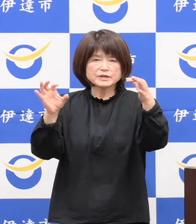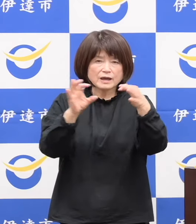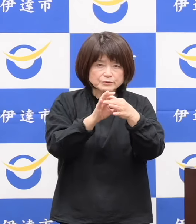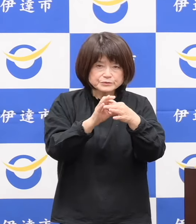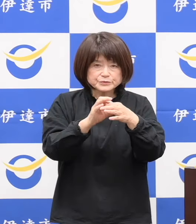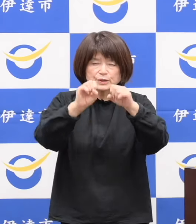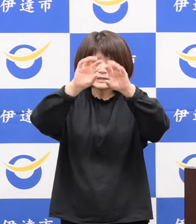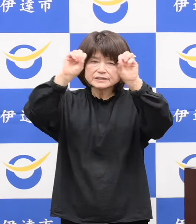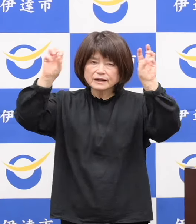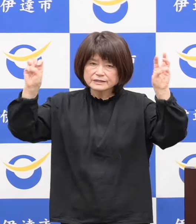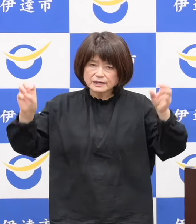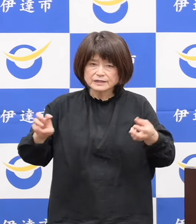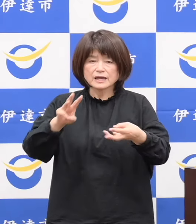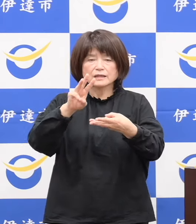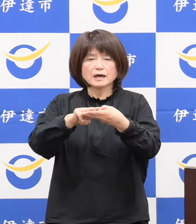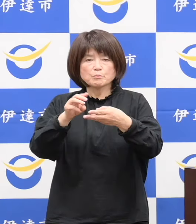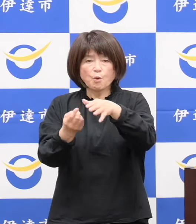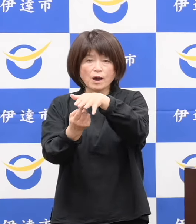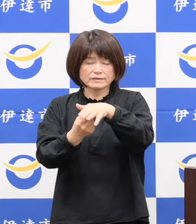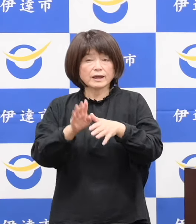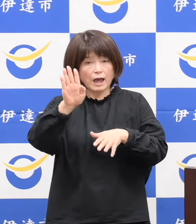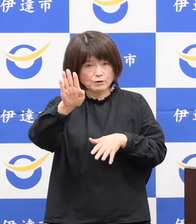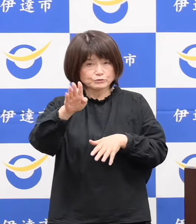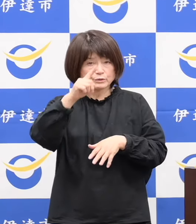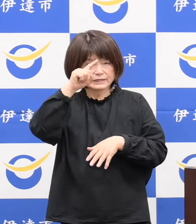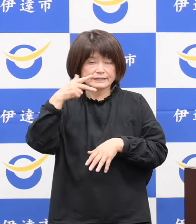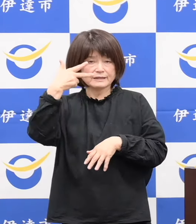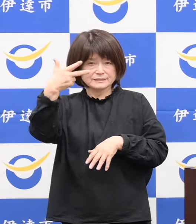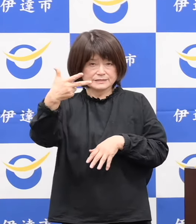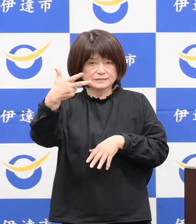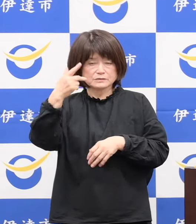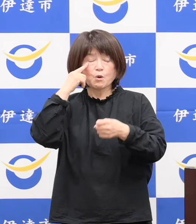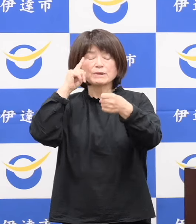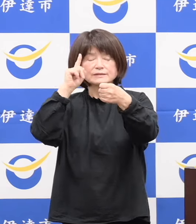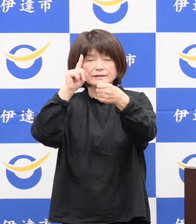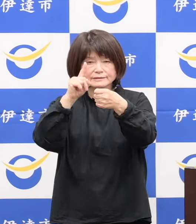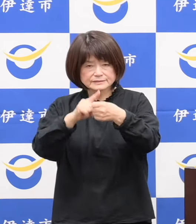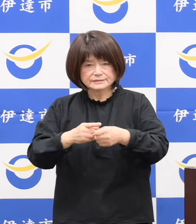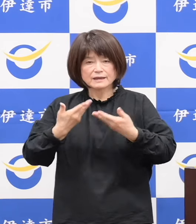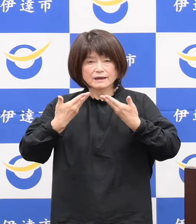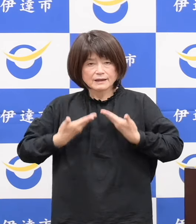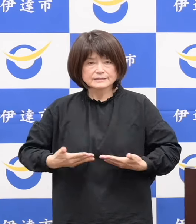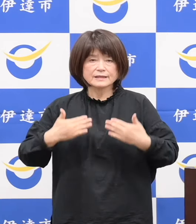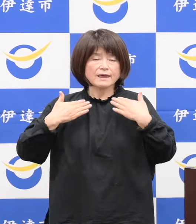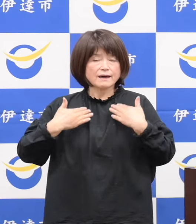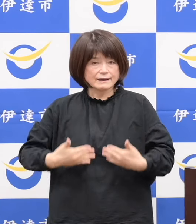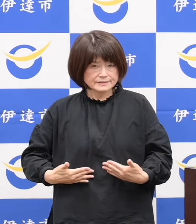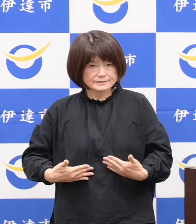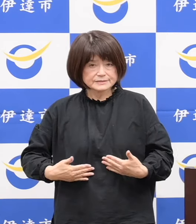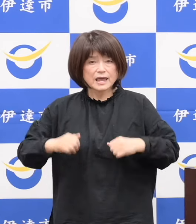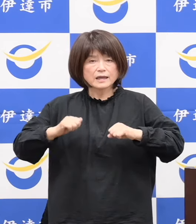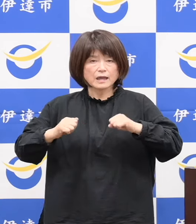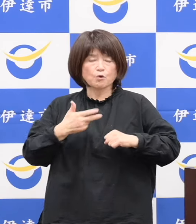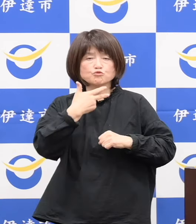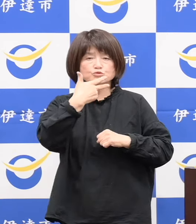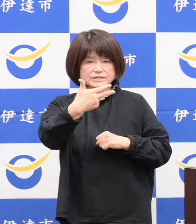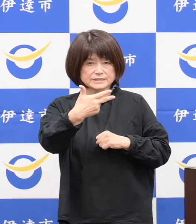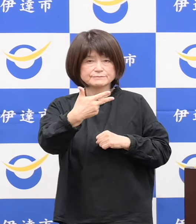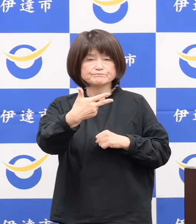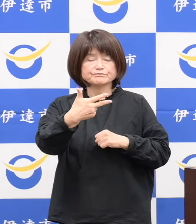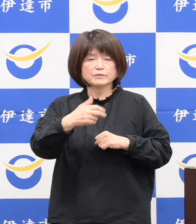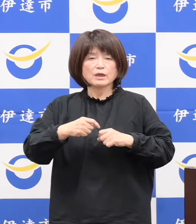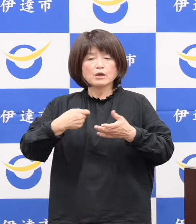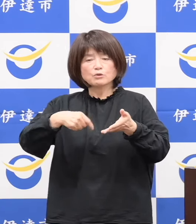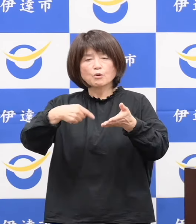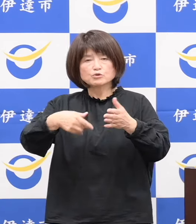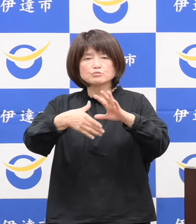光り輝く田園空間伊達市を目指し、安全安心、健康福祉、教